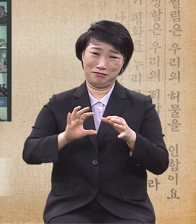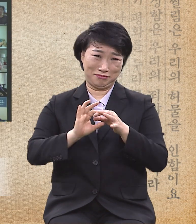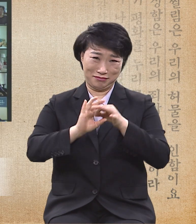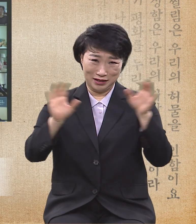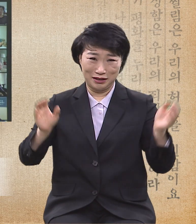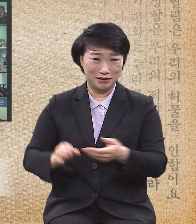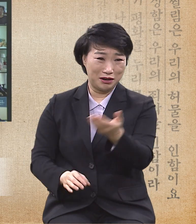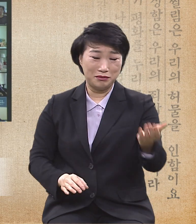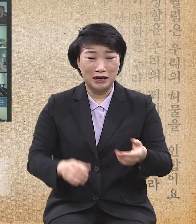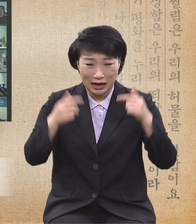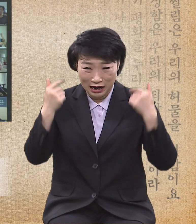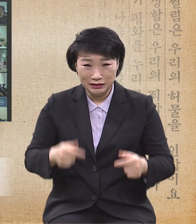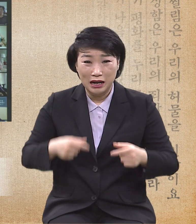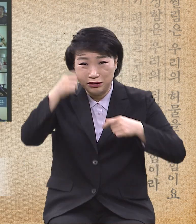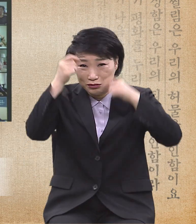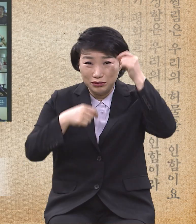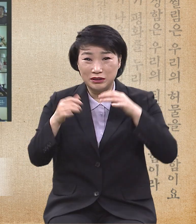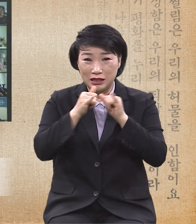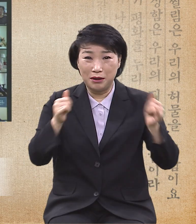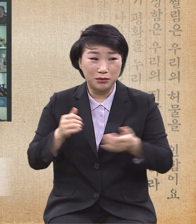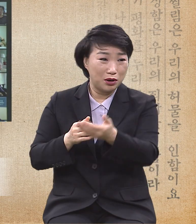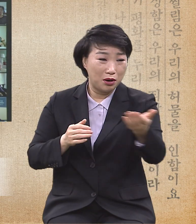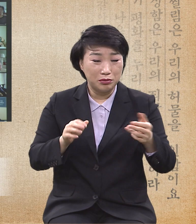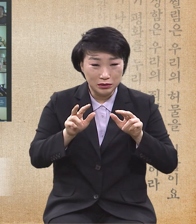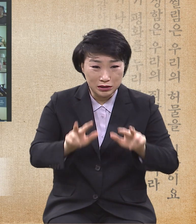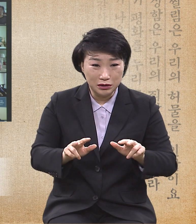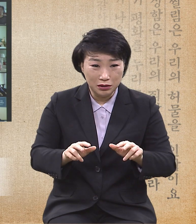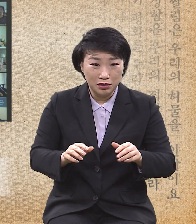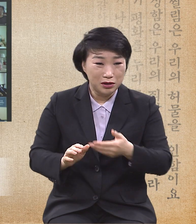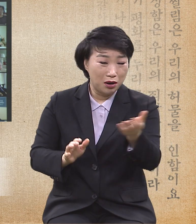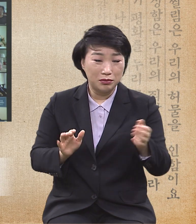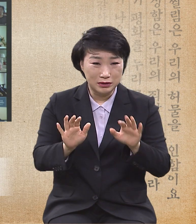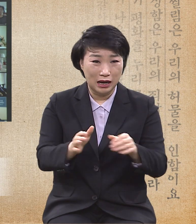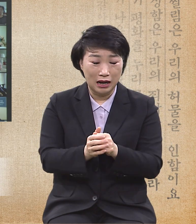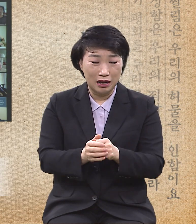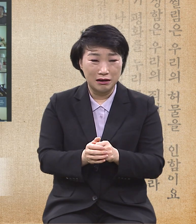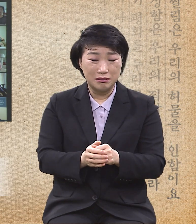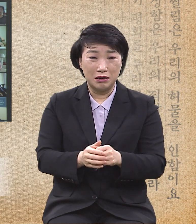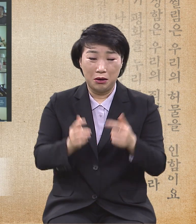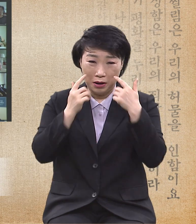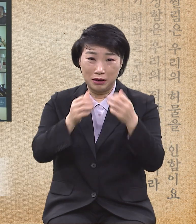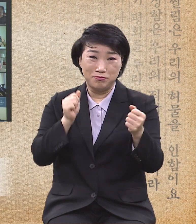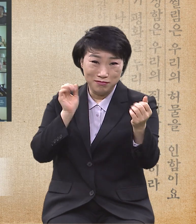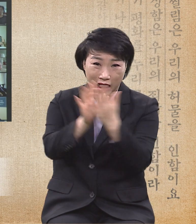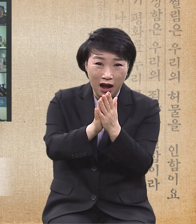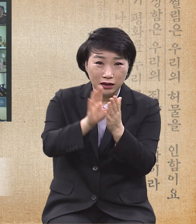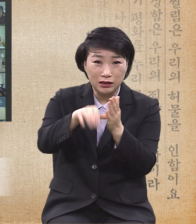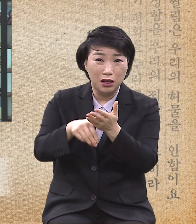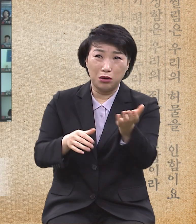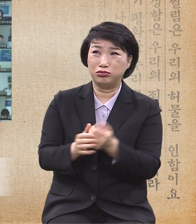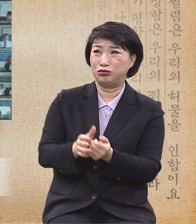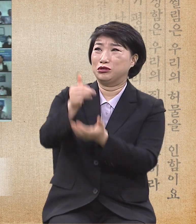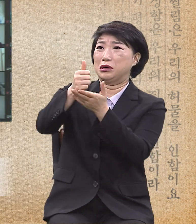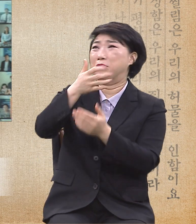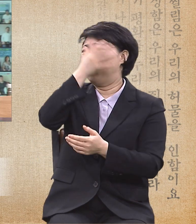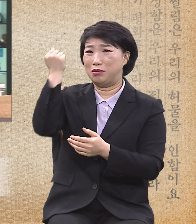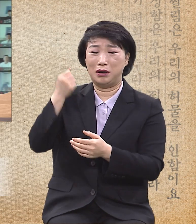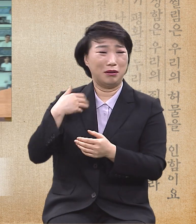늘 우는 사람도 현장에 부딪히면 부인할 수 있다는 사실을 알아야 된다 이